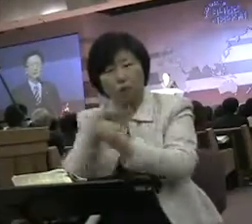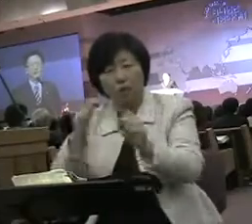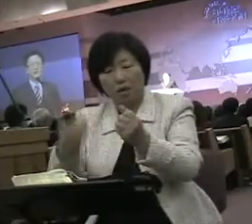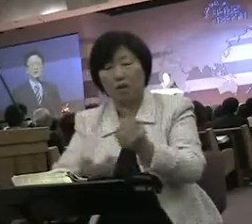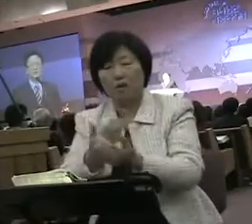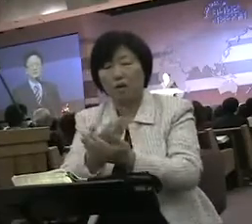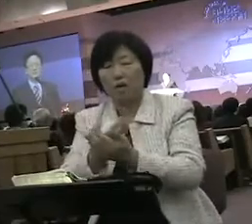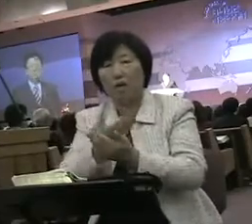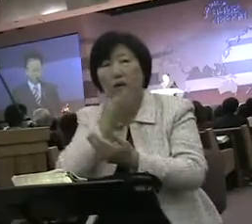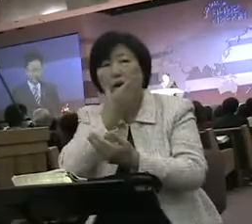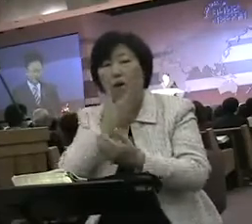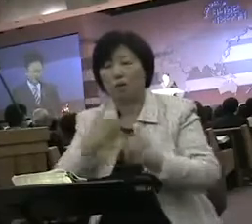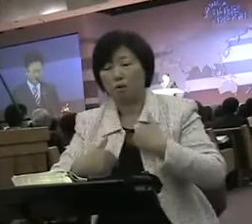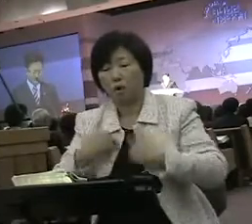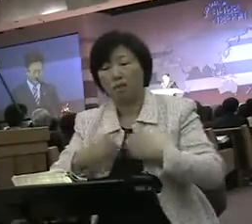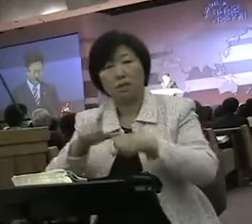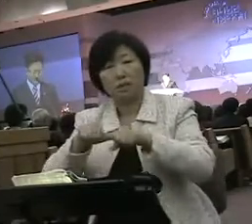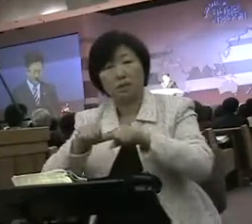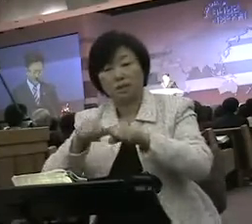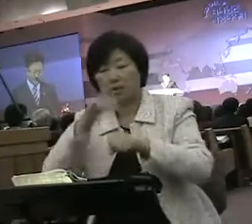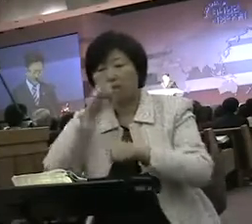너무 행복한 시간이었습니다.